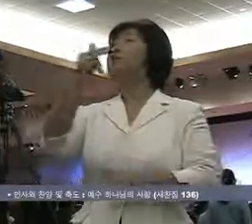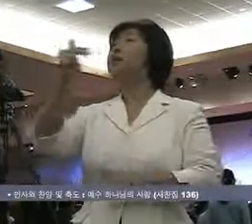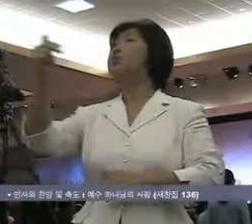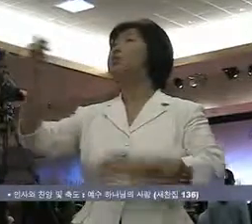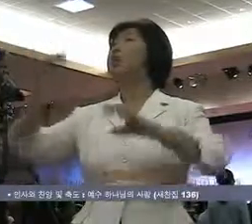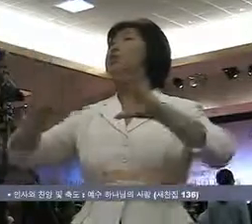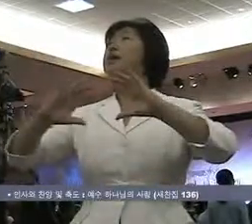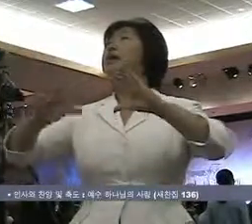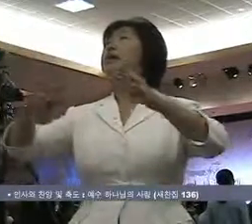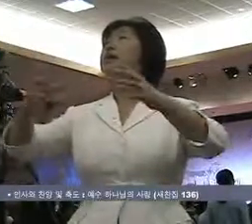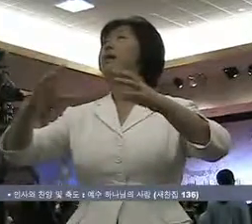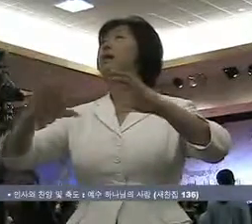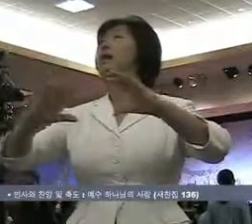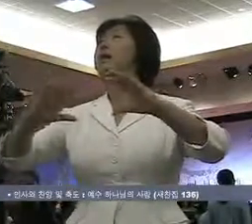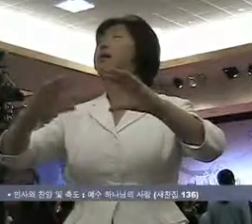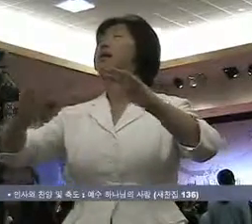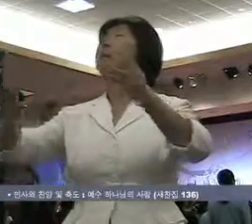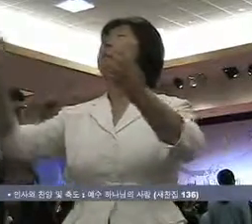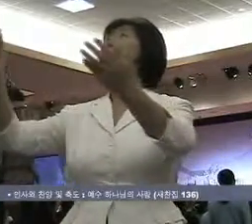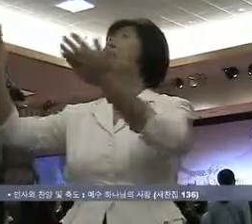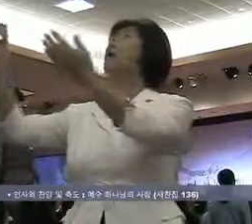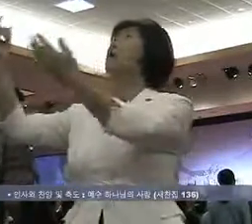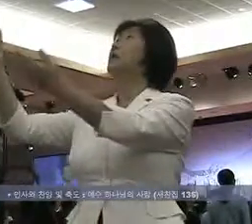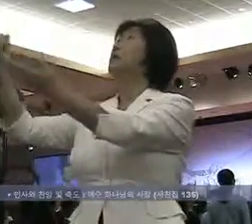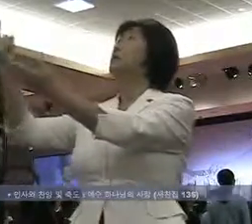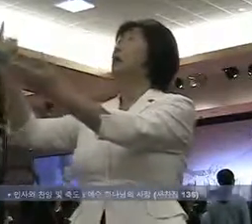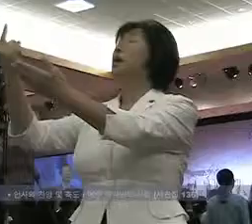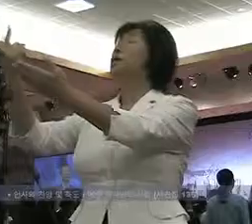독생자 주의 나라